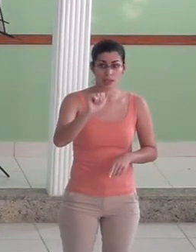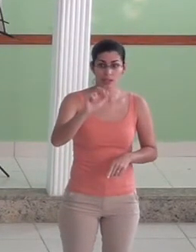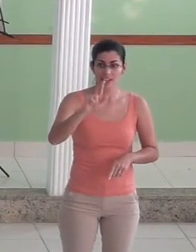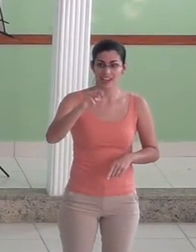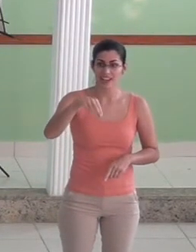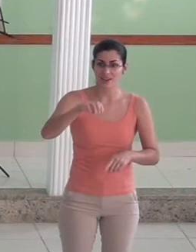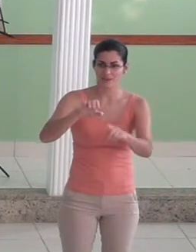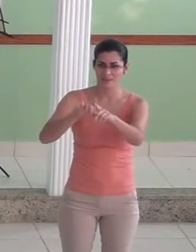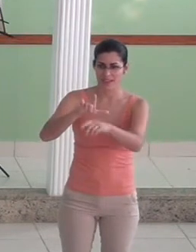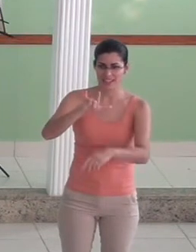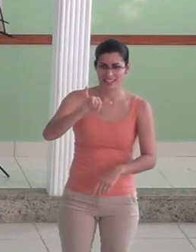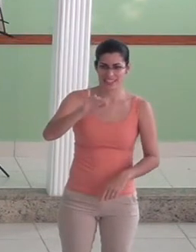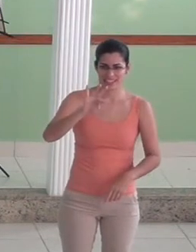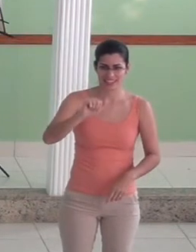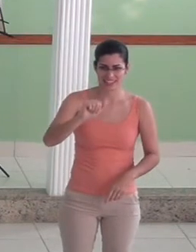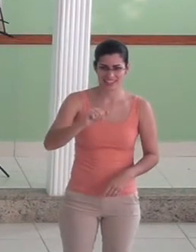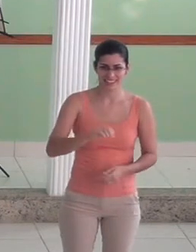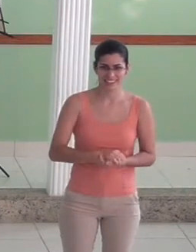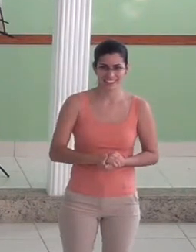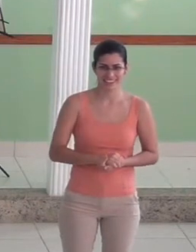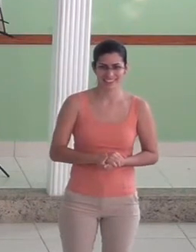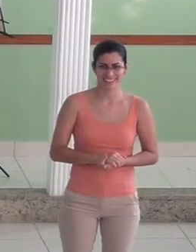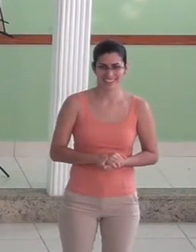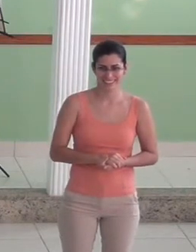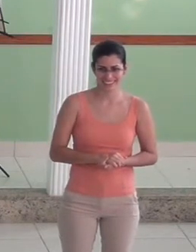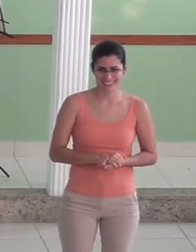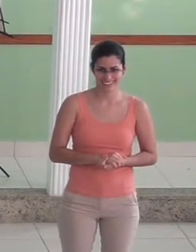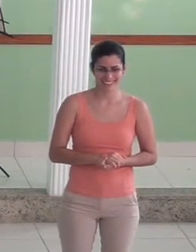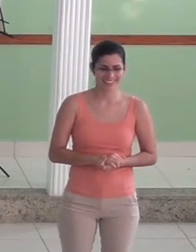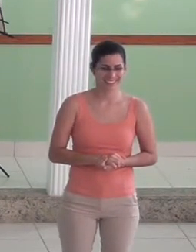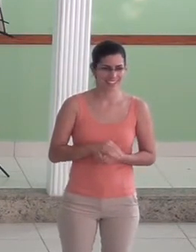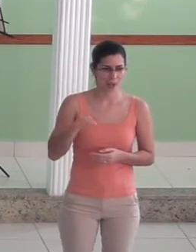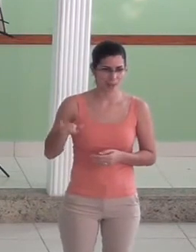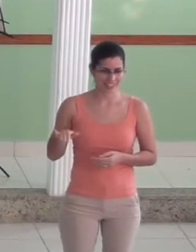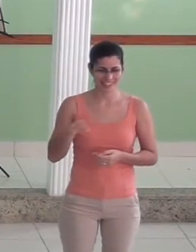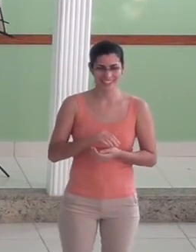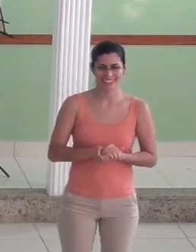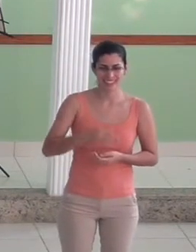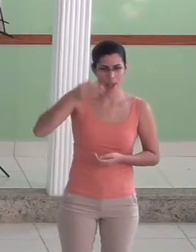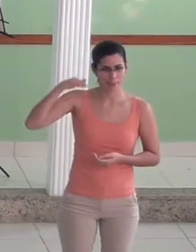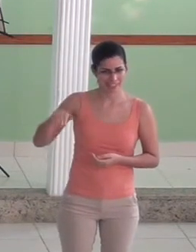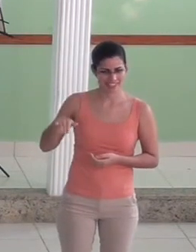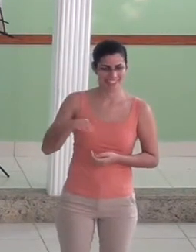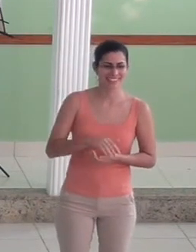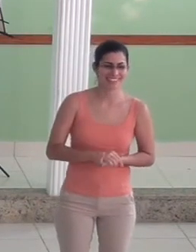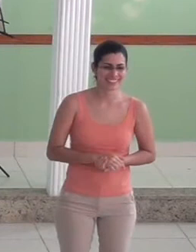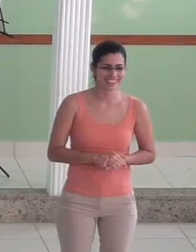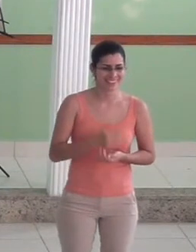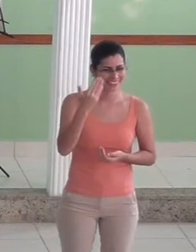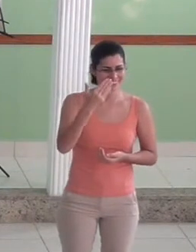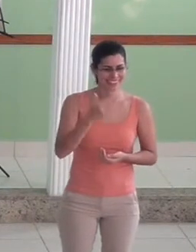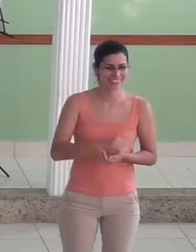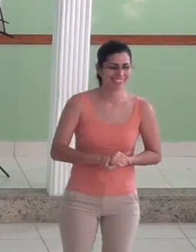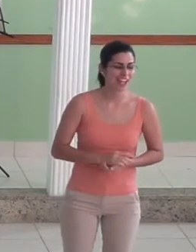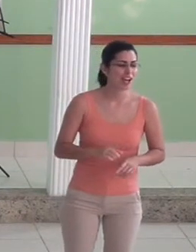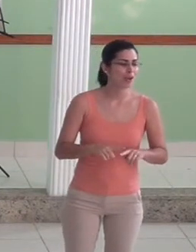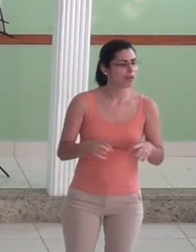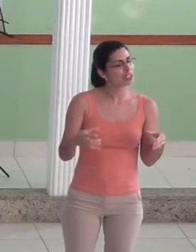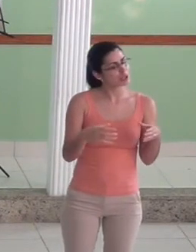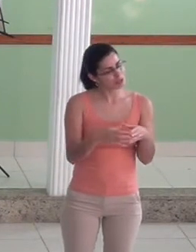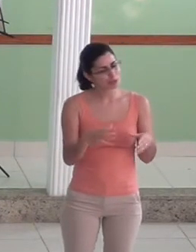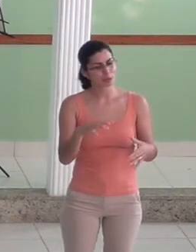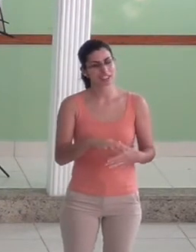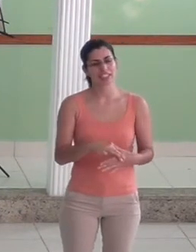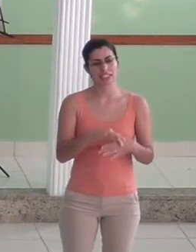Não, tá indo. Aqui, olha só. Então, irmãos, esses são os irmãos que compõem a liderança da